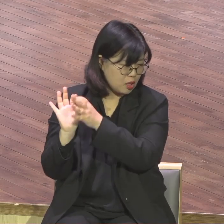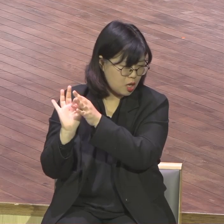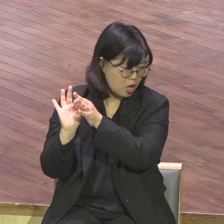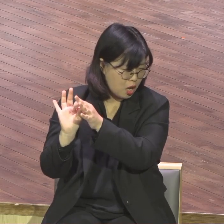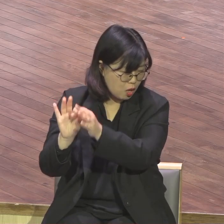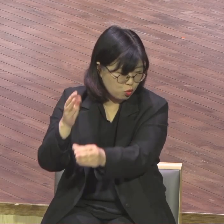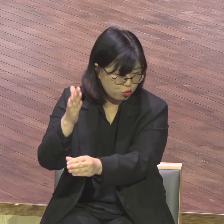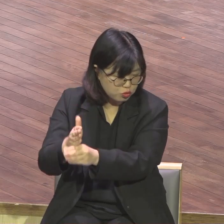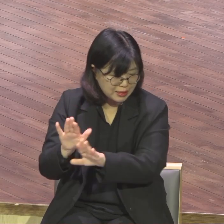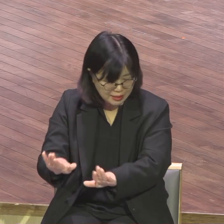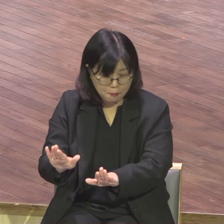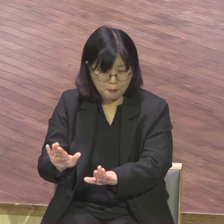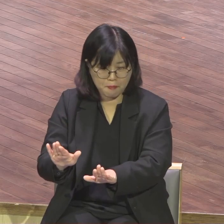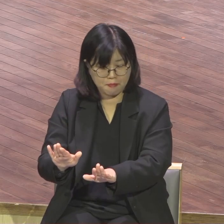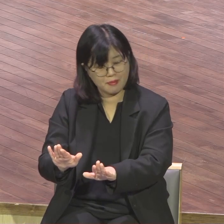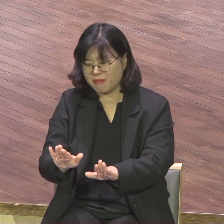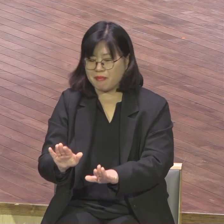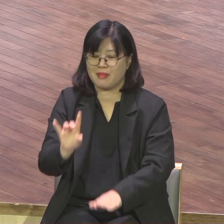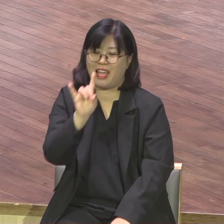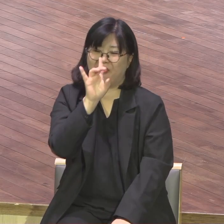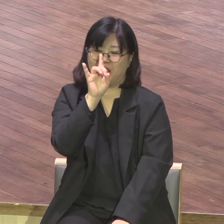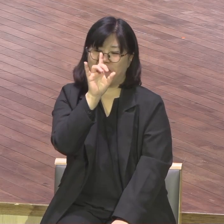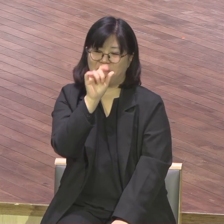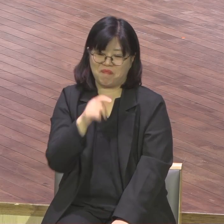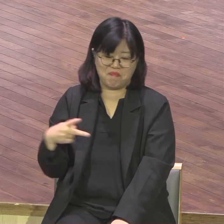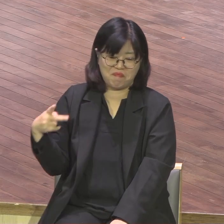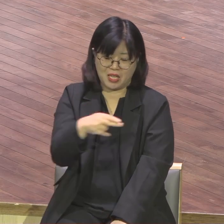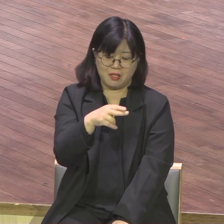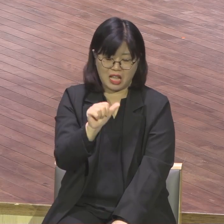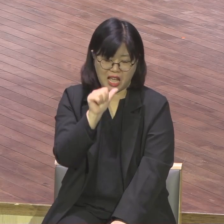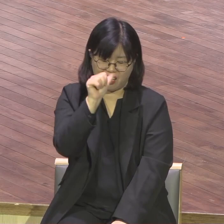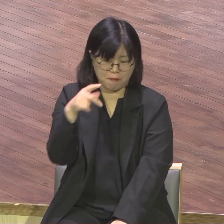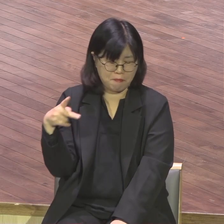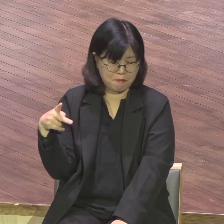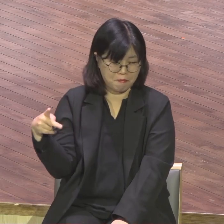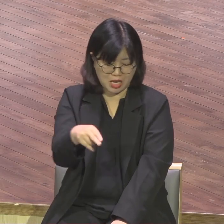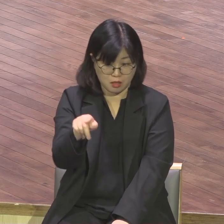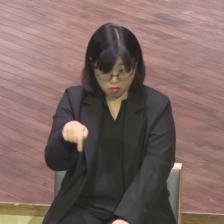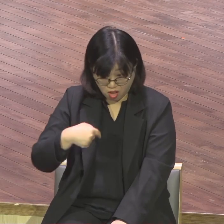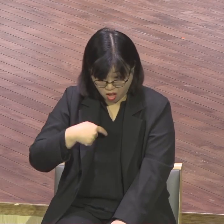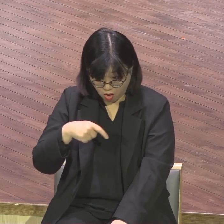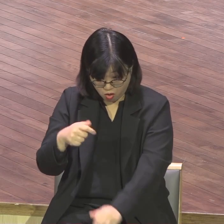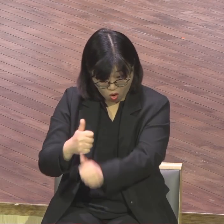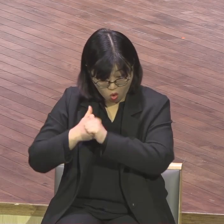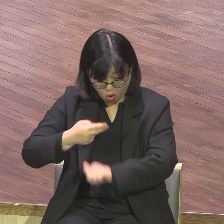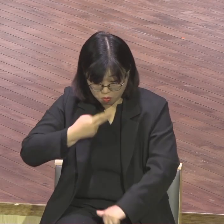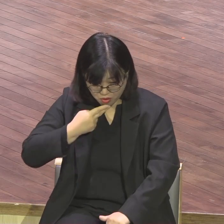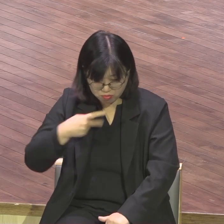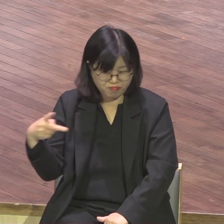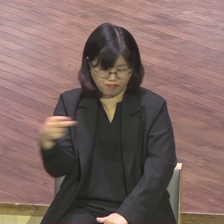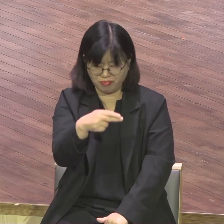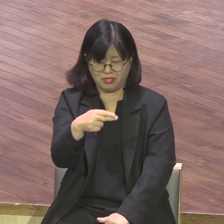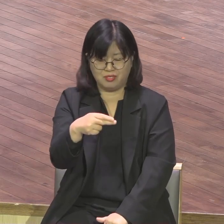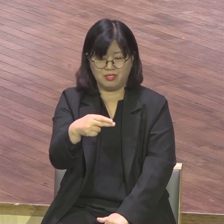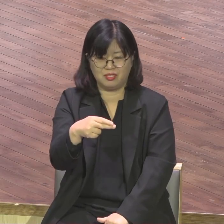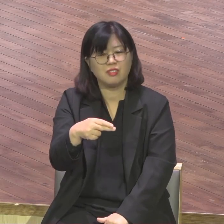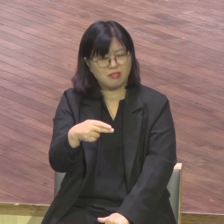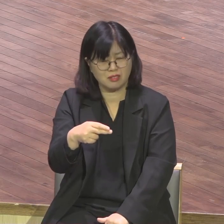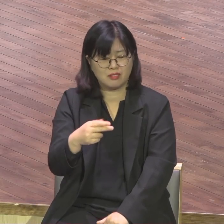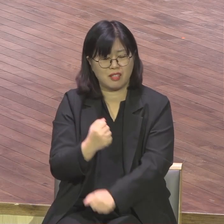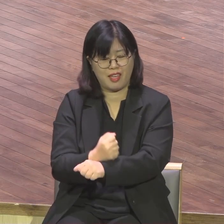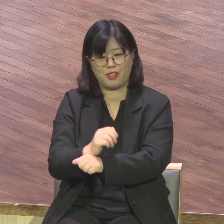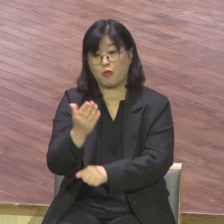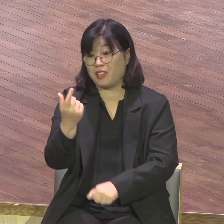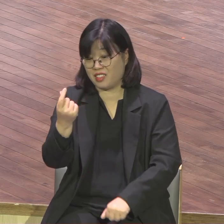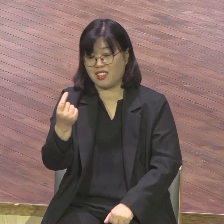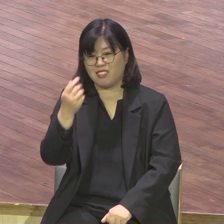없다라는 결론입니다. 좀 냉정하더라도 이제는 그렇게 하나님 기뻐하시는 사실적인